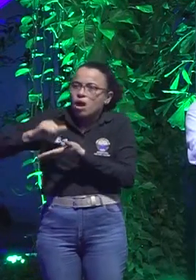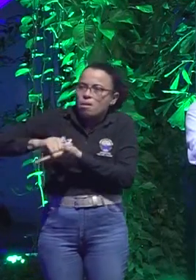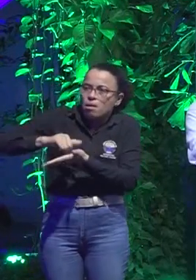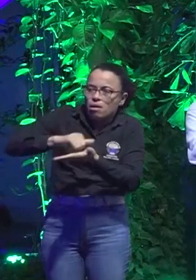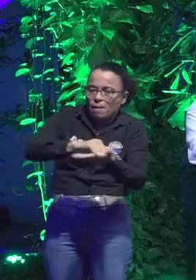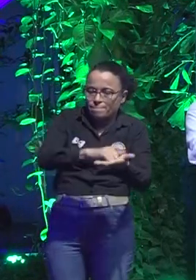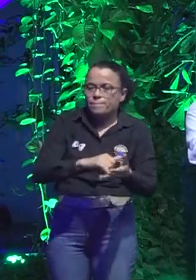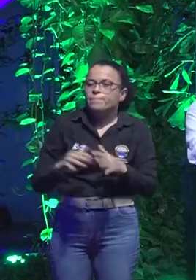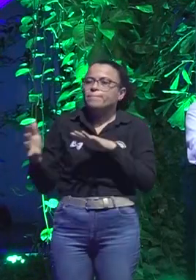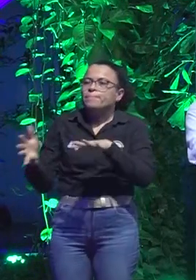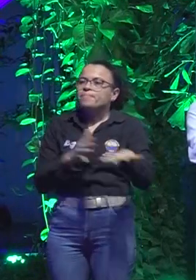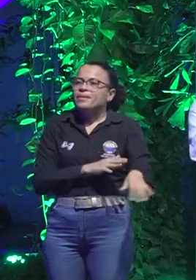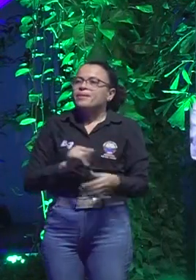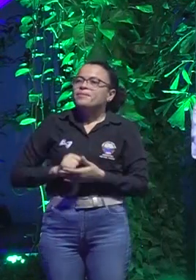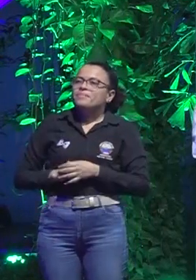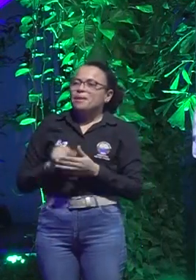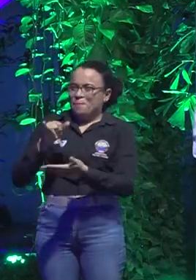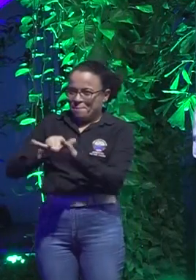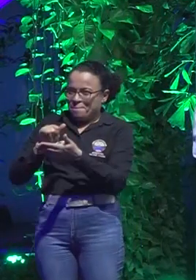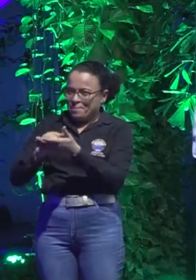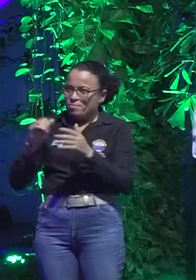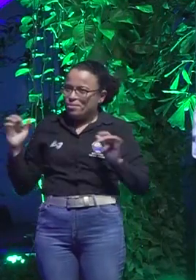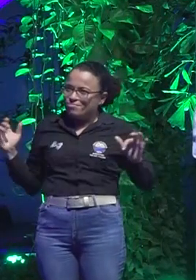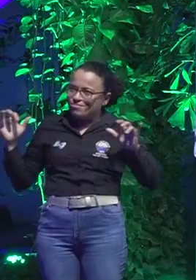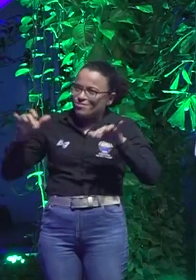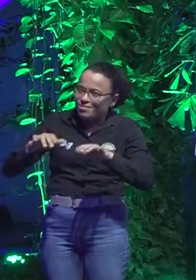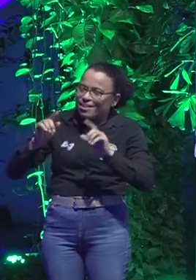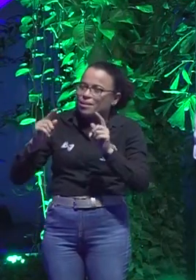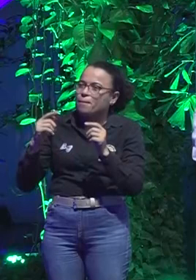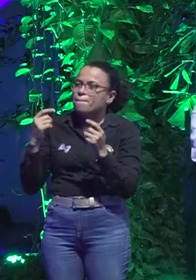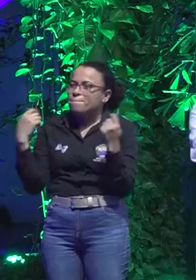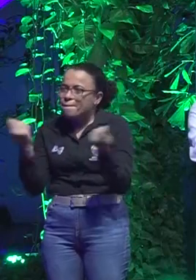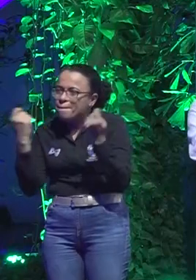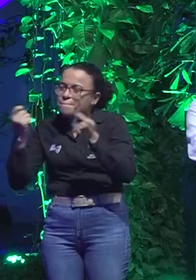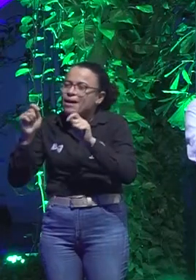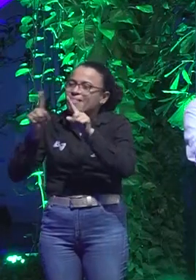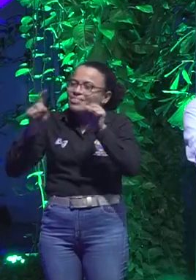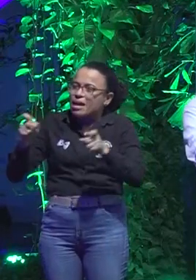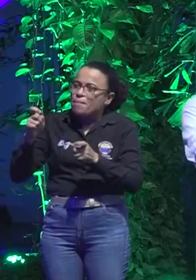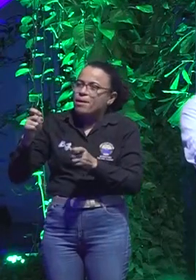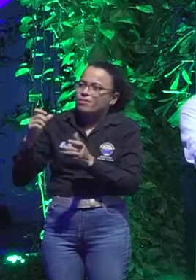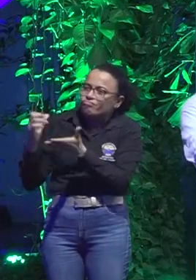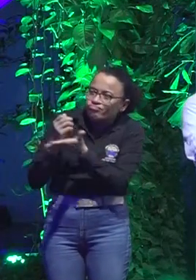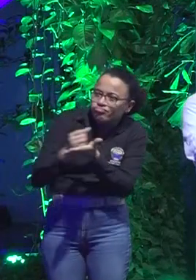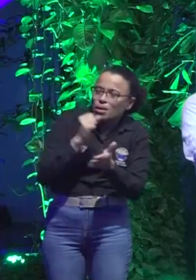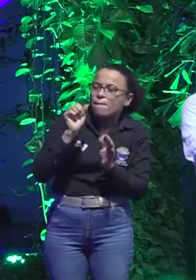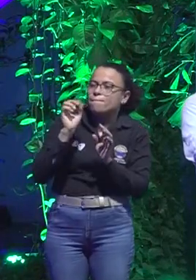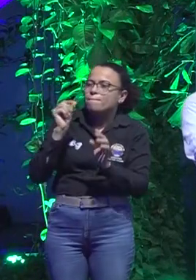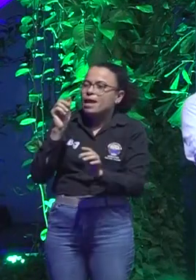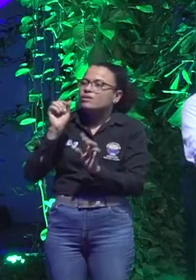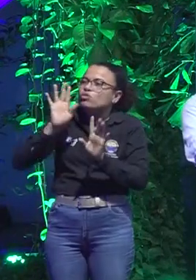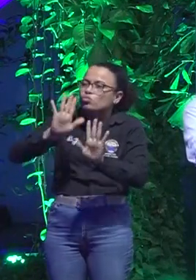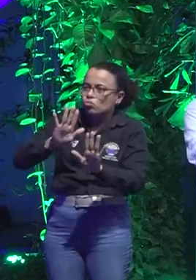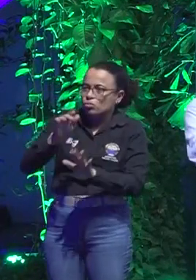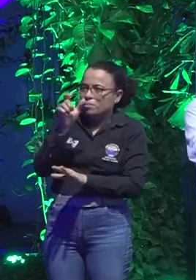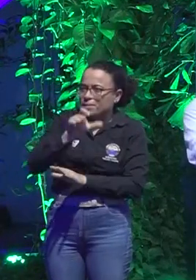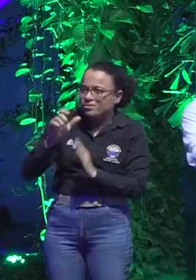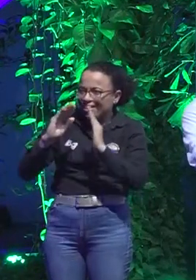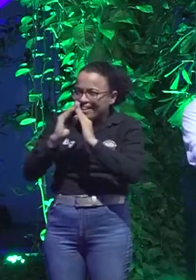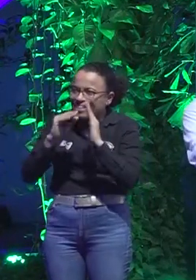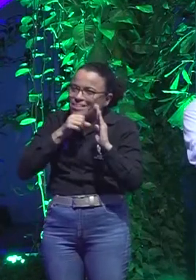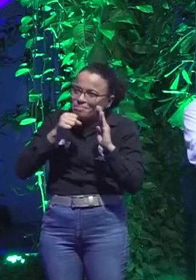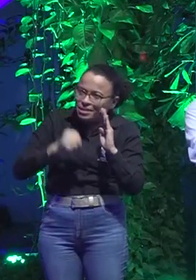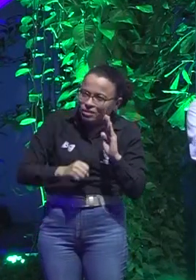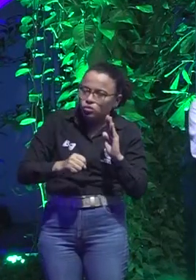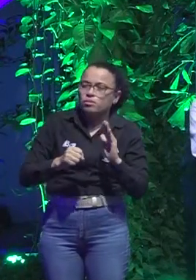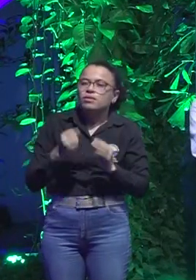Iron Man ese día. Porque cuando era niño nunca me disfracé porque trabajaba en la playa y para mí no existía ni Halloween, ni Navidad, ni nada de eso. Y yo ese